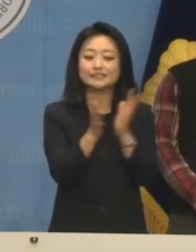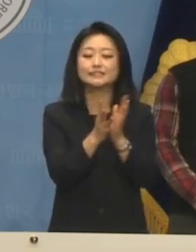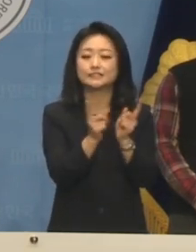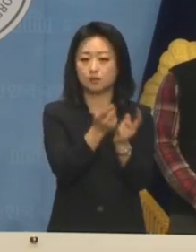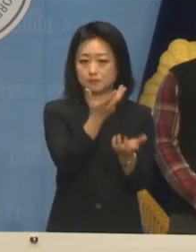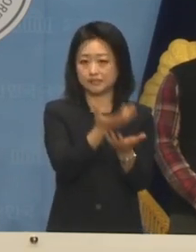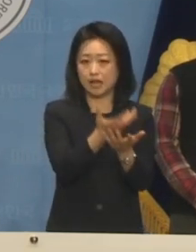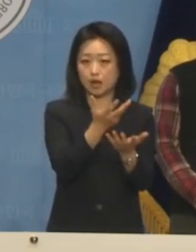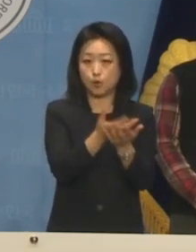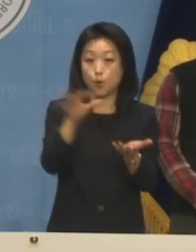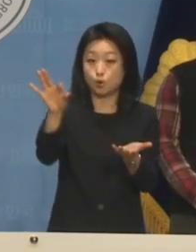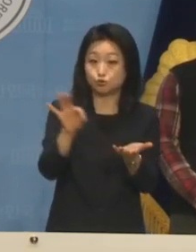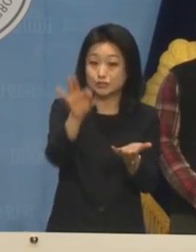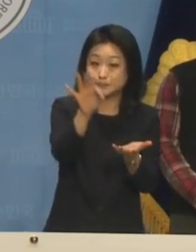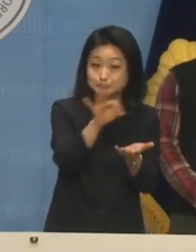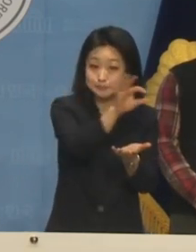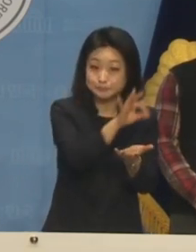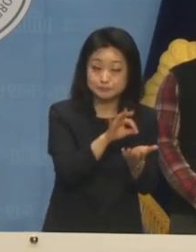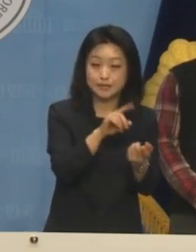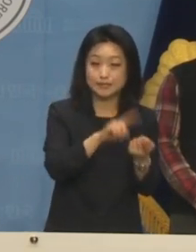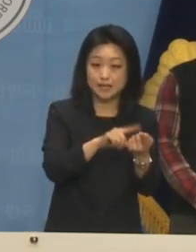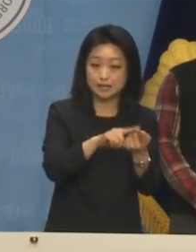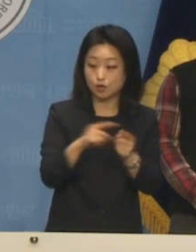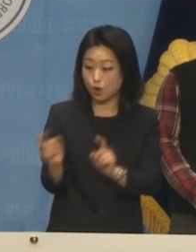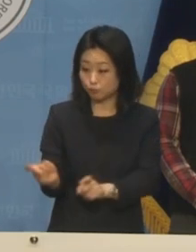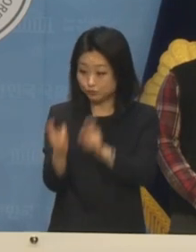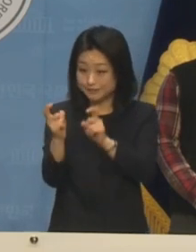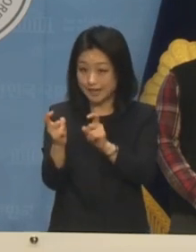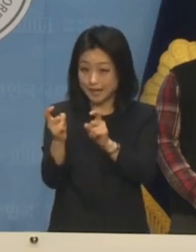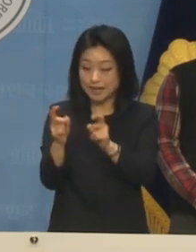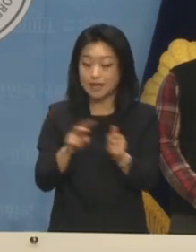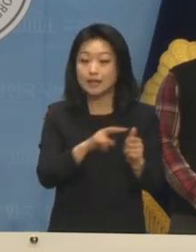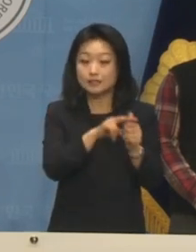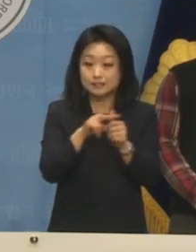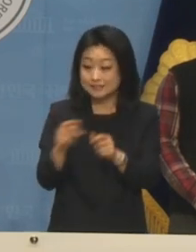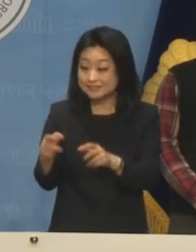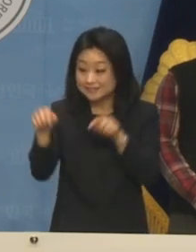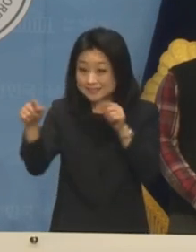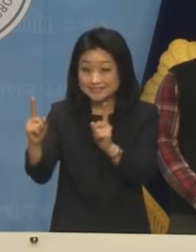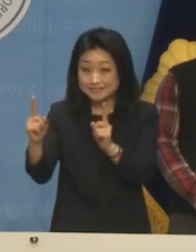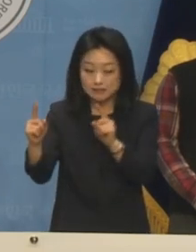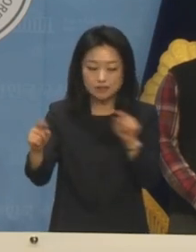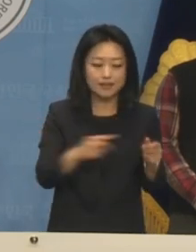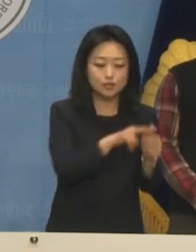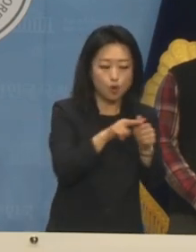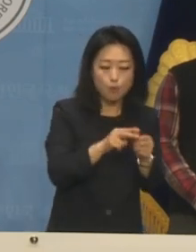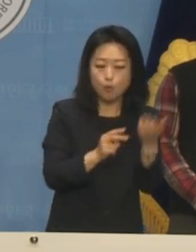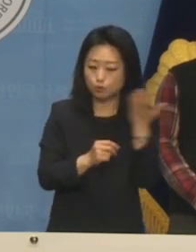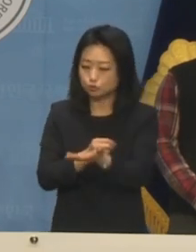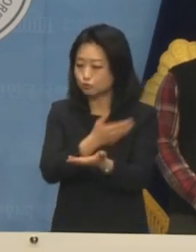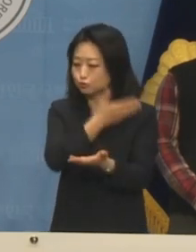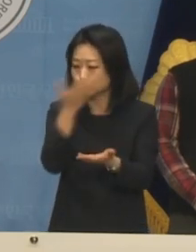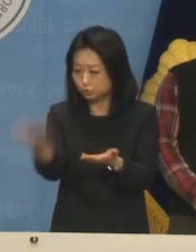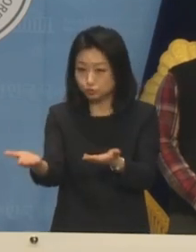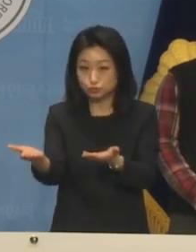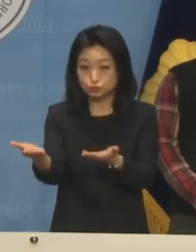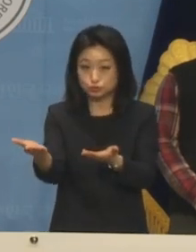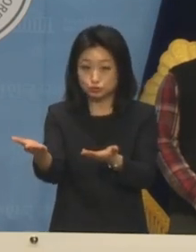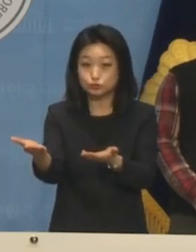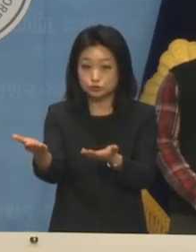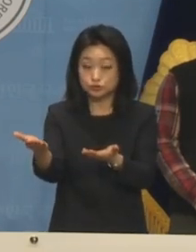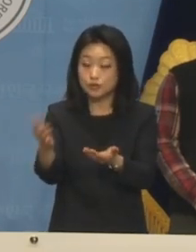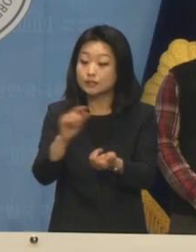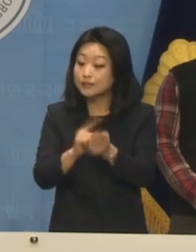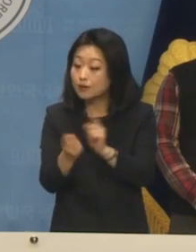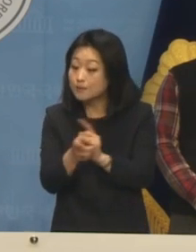수집하는 경우에도 이를 분쟁 당사자에게 공유하여 수집한 내용이 사실에 부합하는지 교차